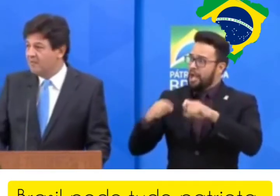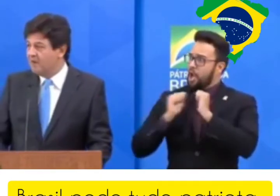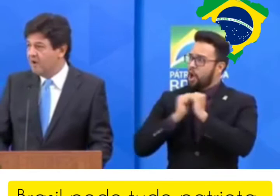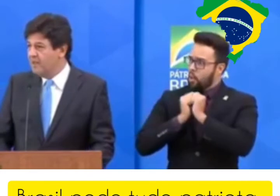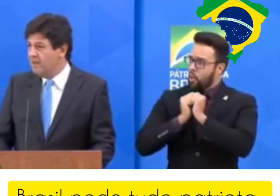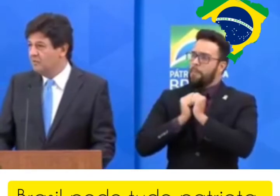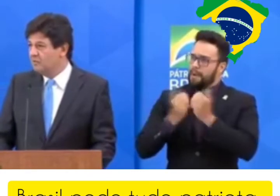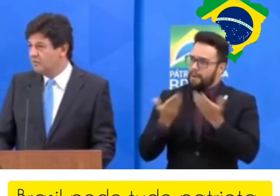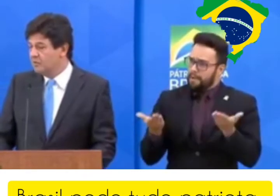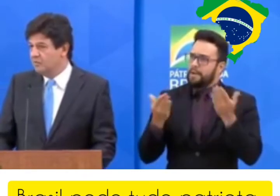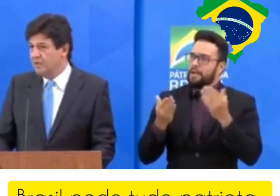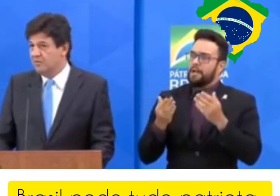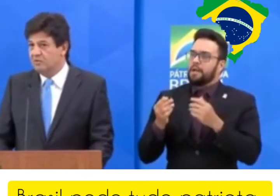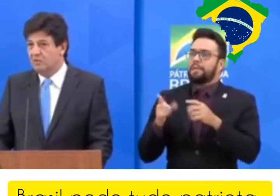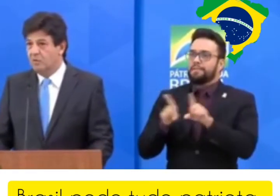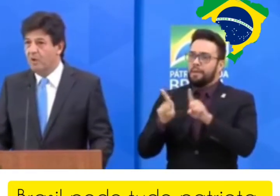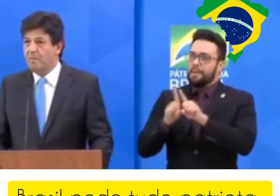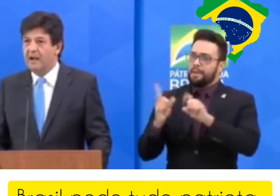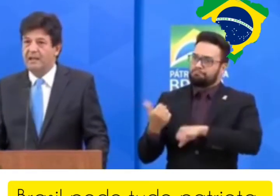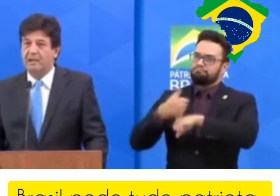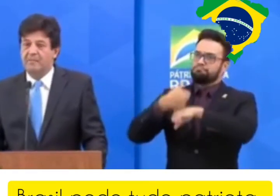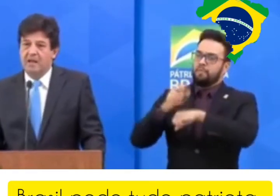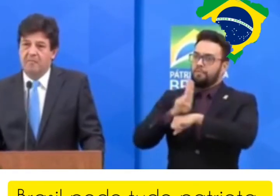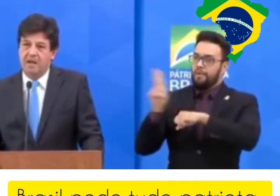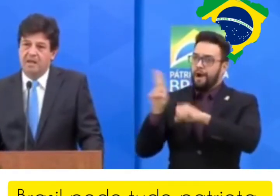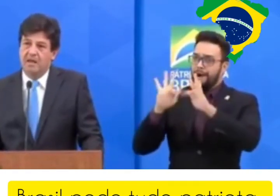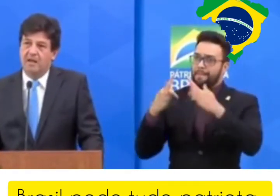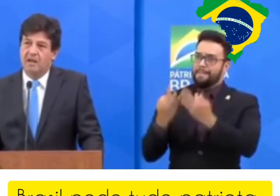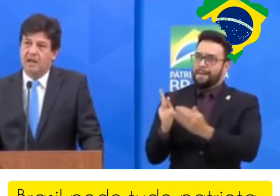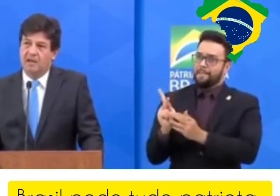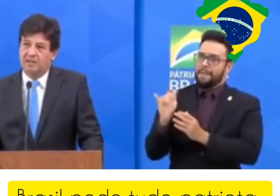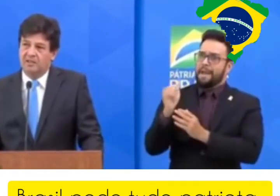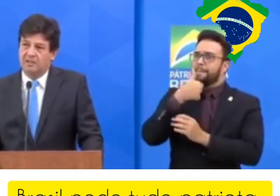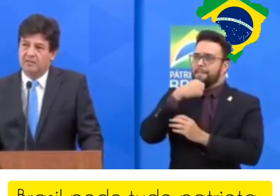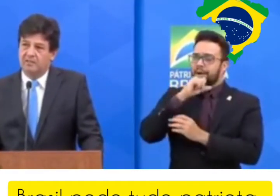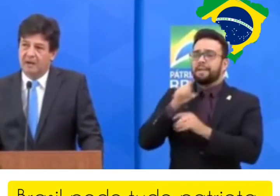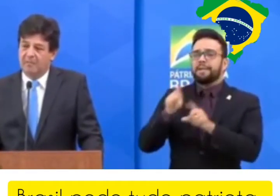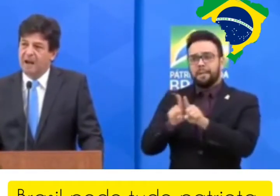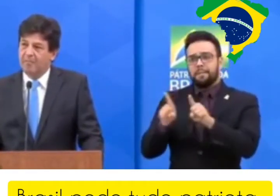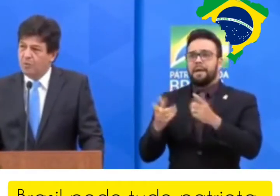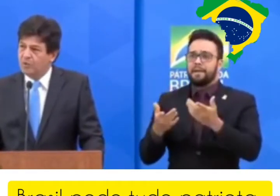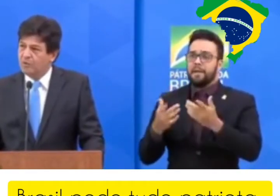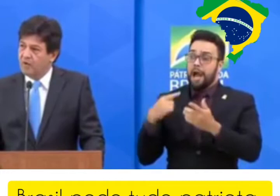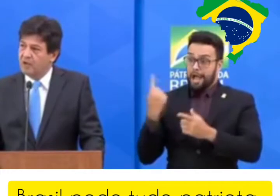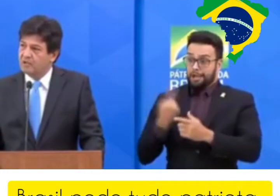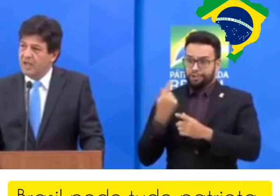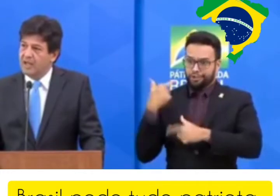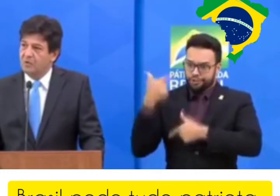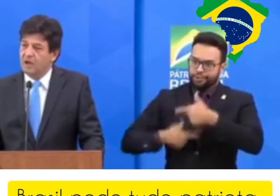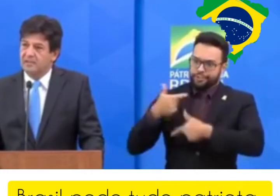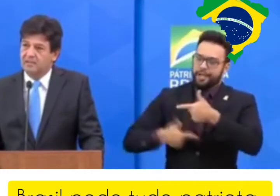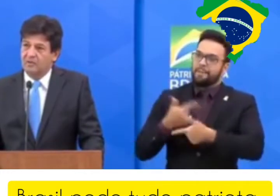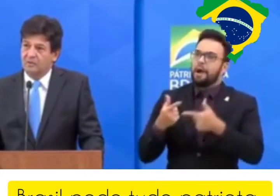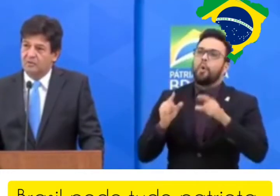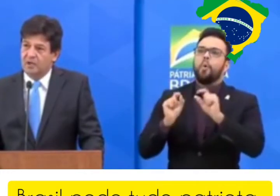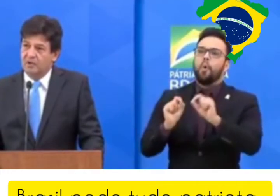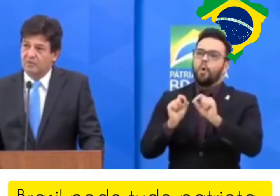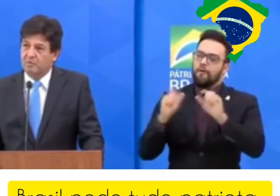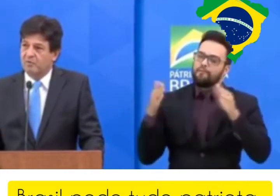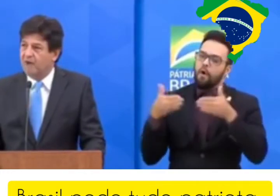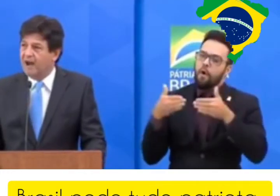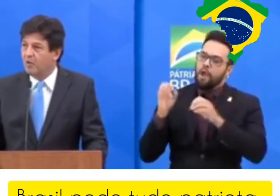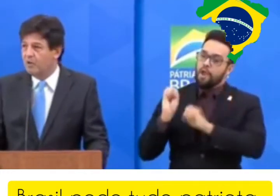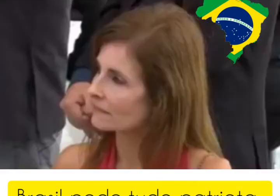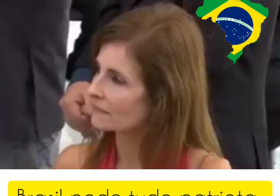nome da minha família, dos meus filhos, do meu pai e da minha mãe, a gente trabalha muito forte na educação dos